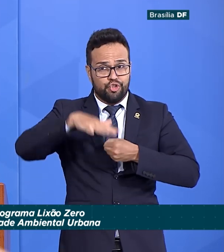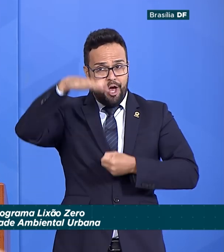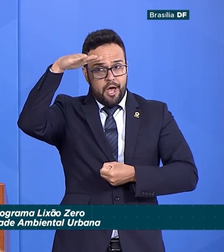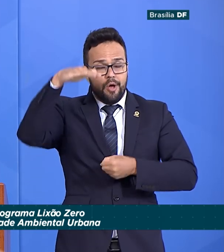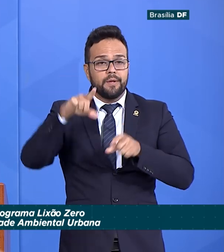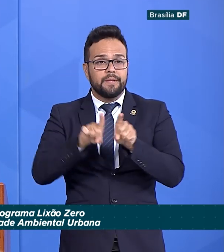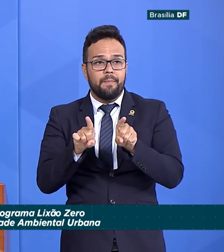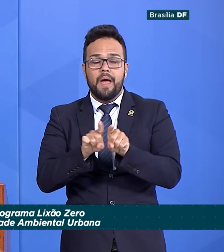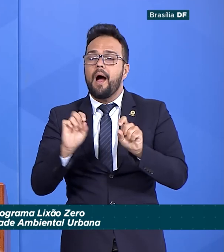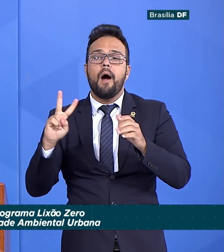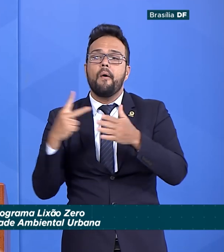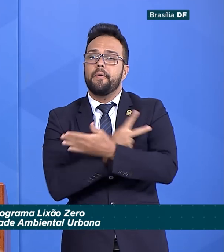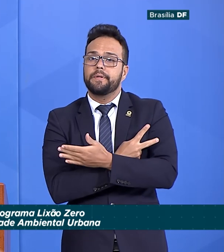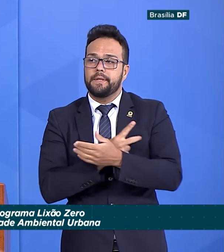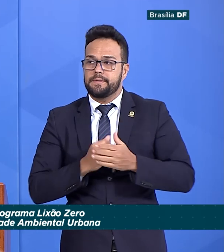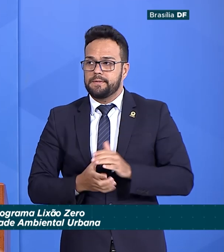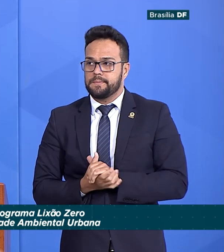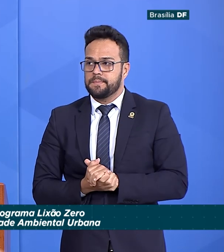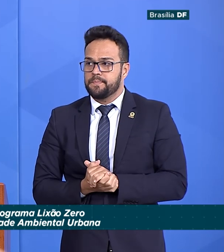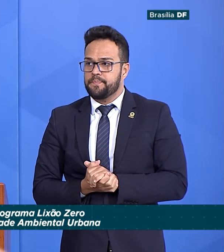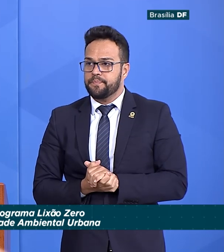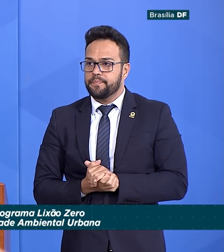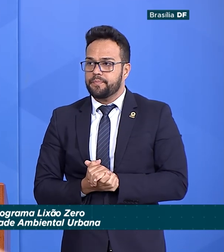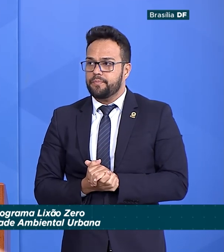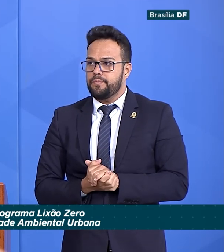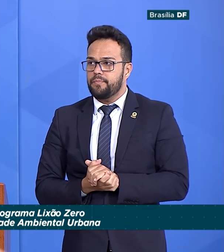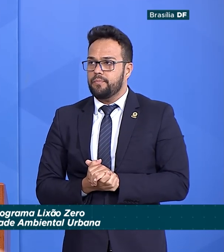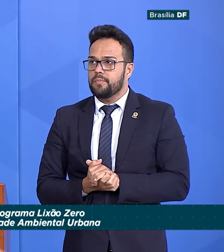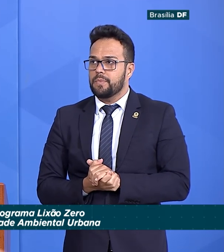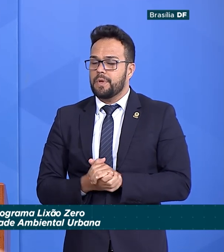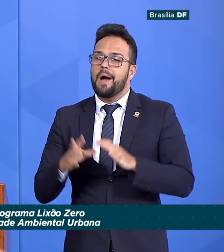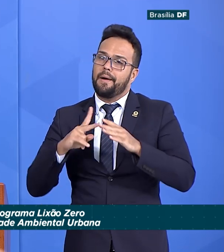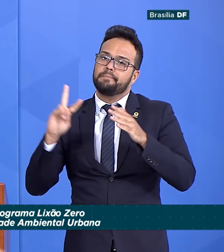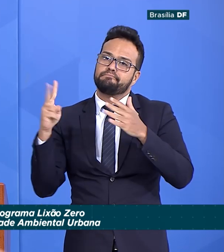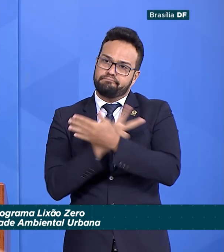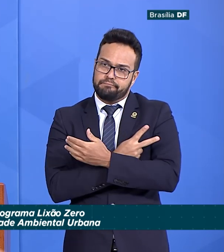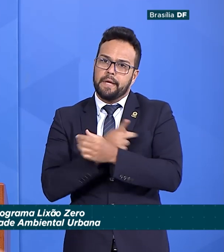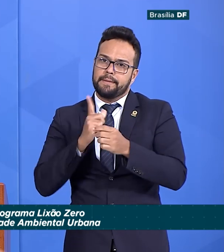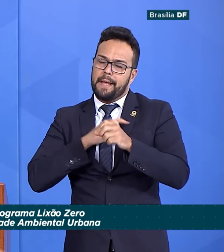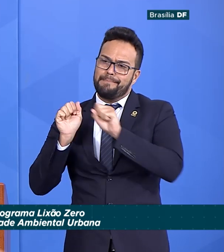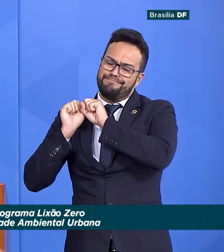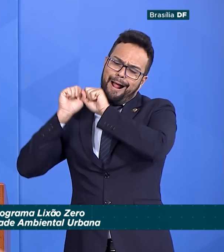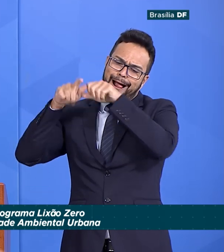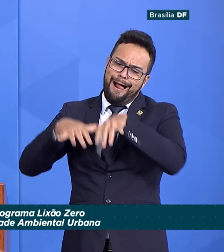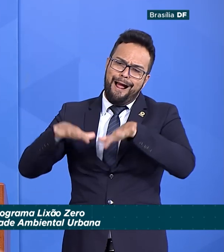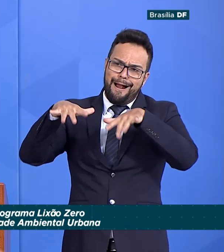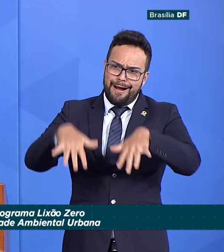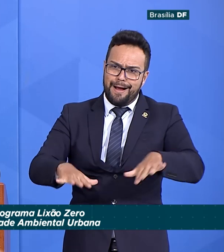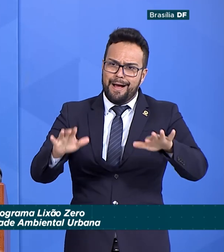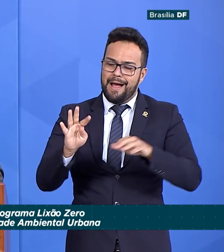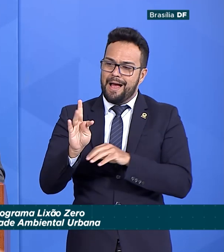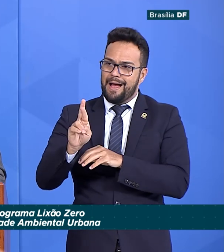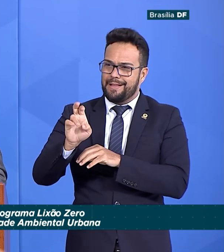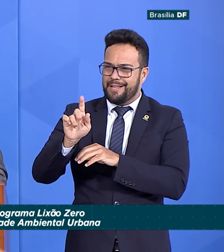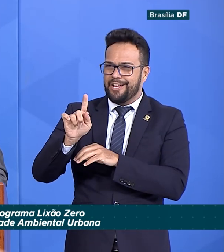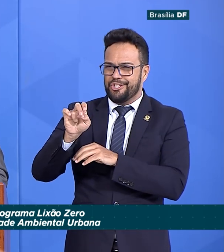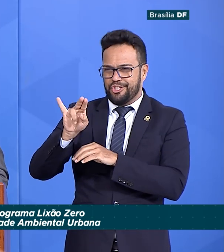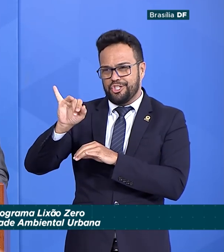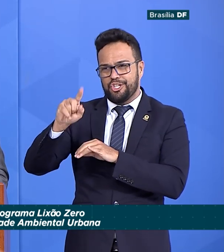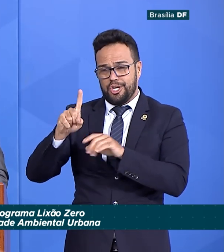territorial, fez com que muitas dessas tragédias se avolumassem e crescessem. Então, é importante